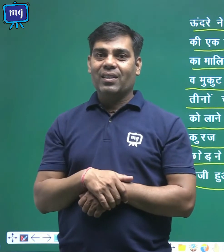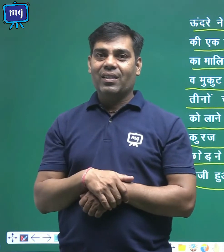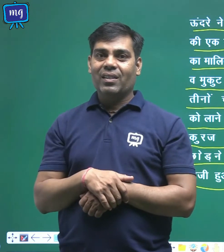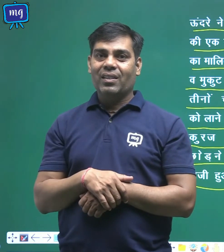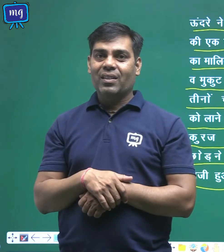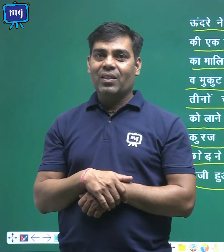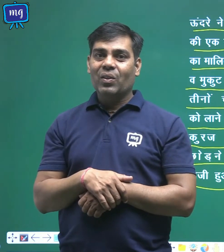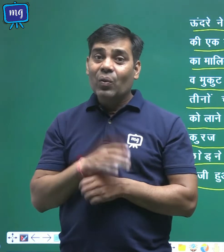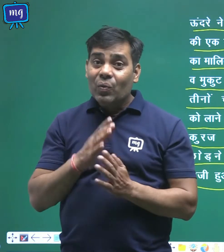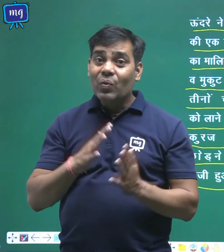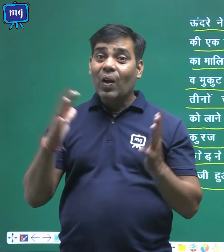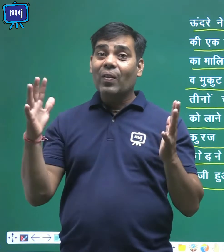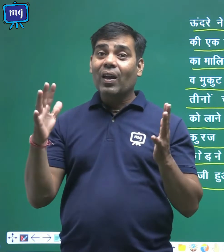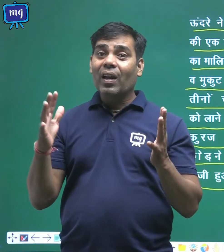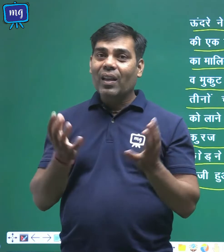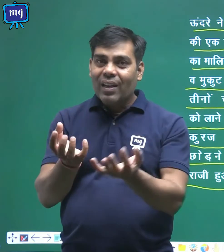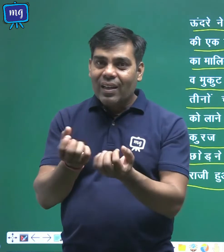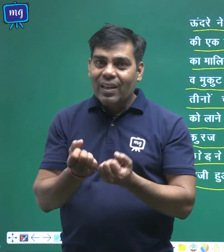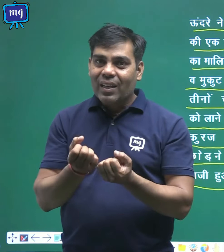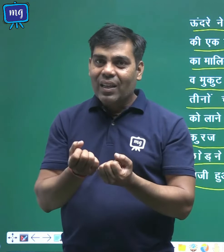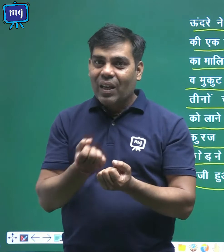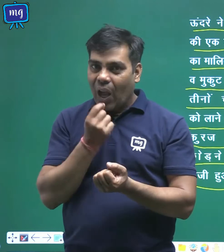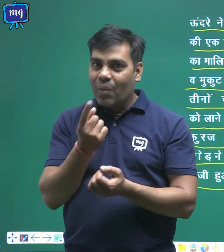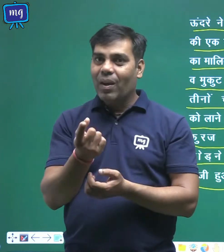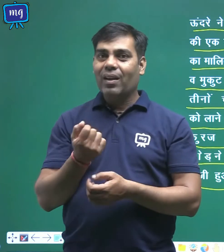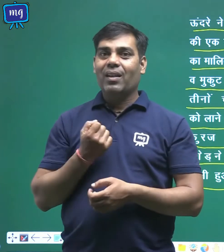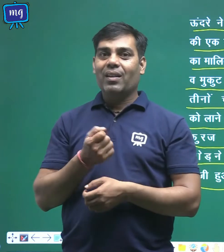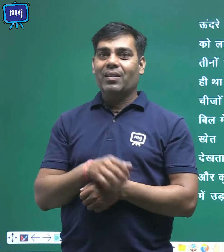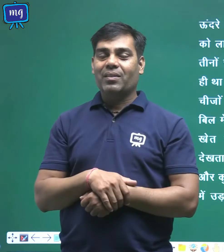ज़्यादा लेने की मांग कर रहा है।